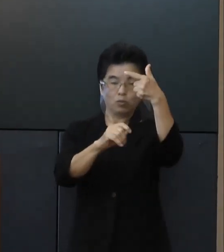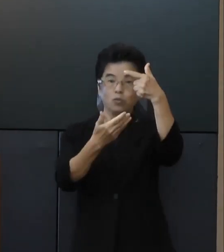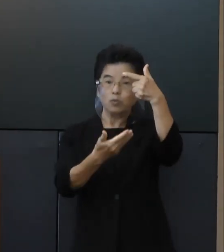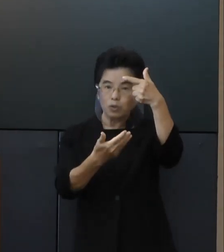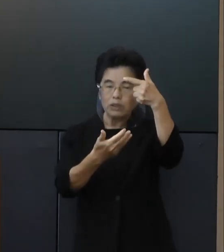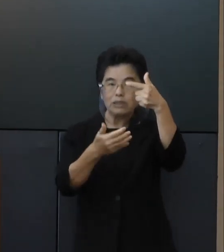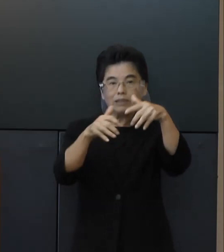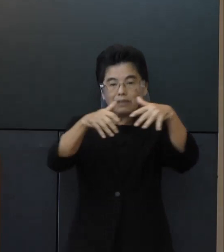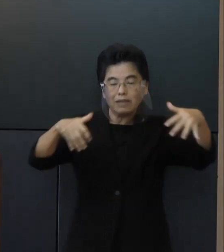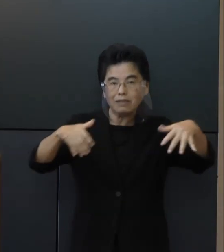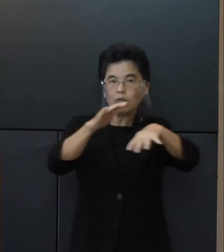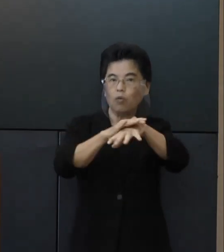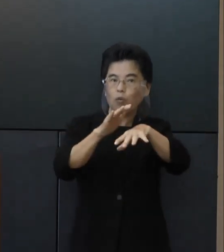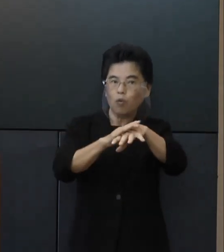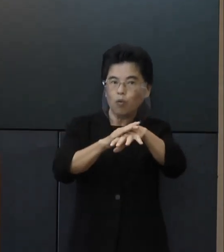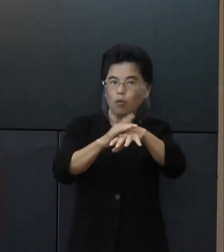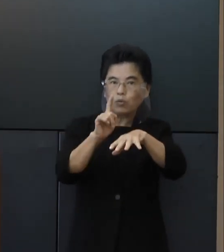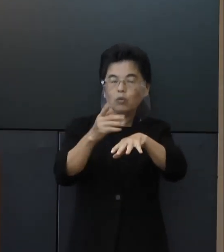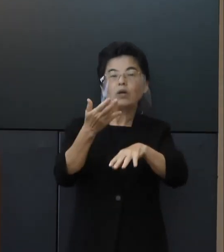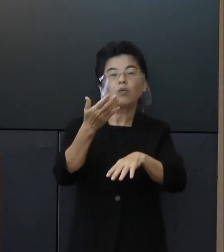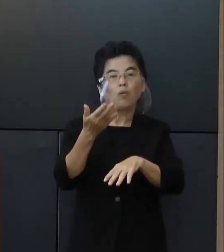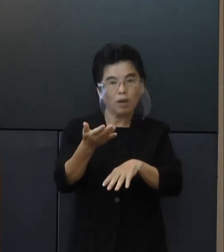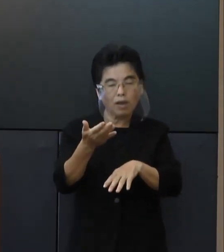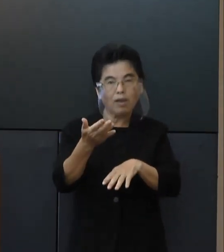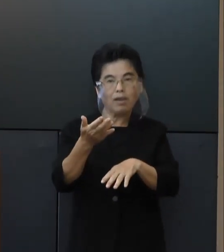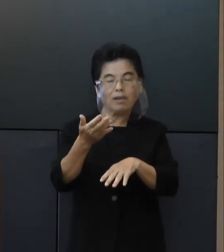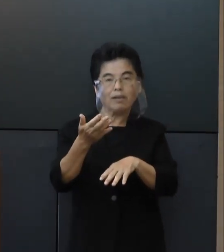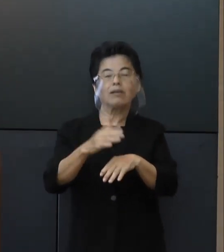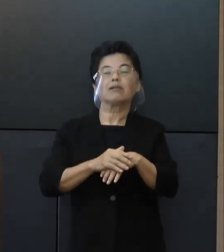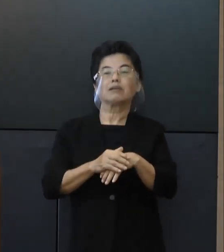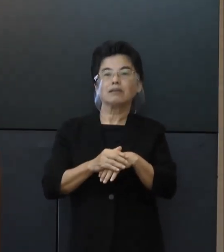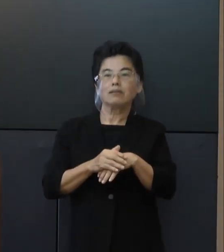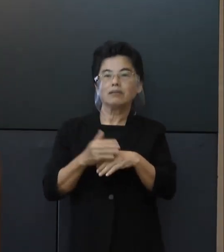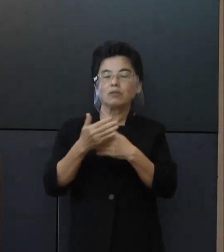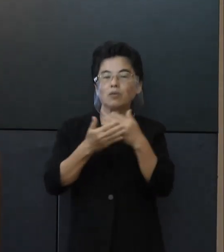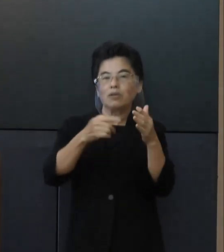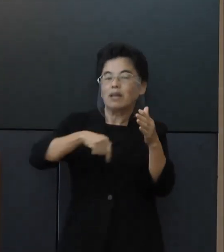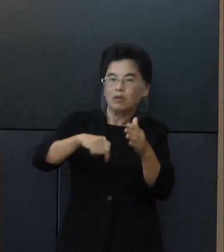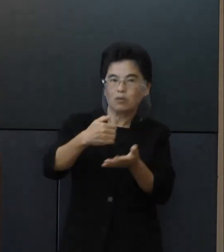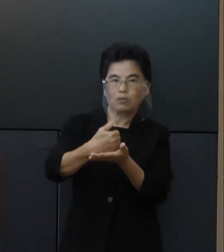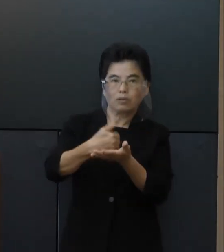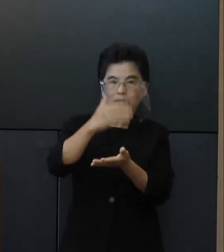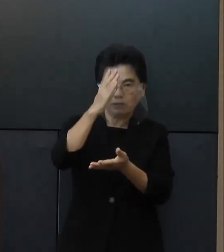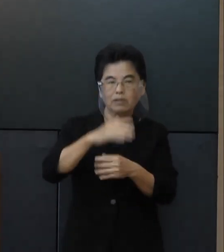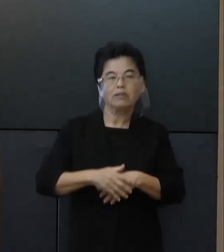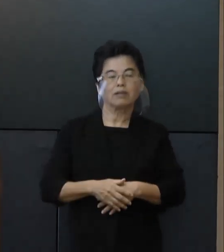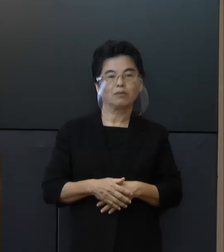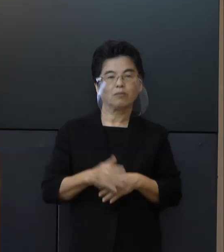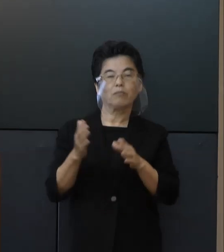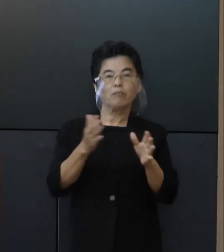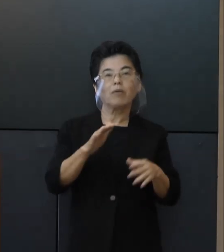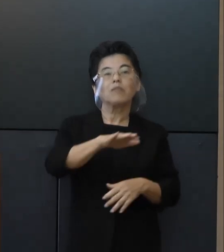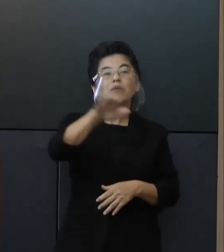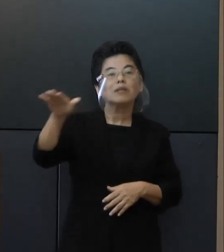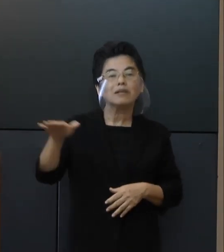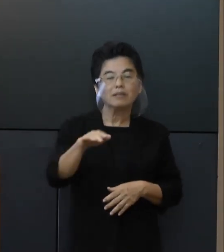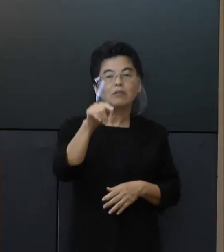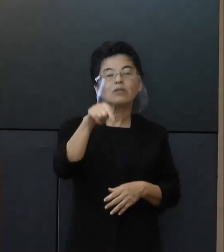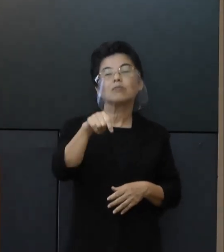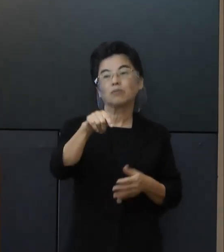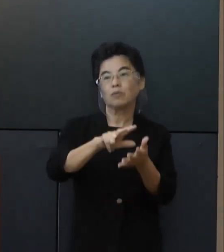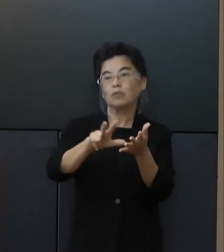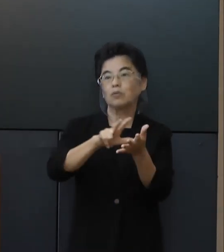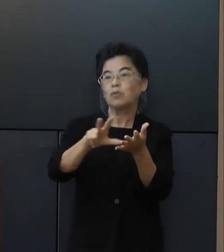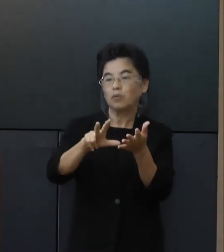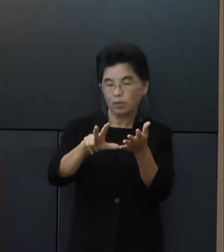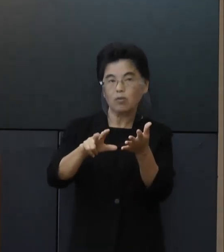体制で、設置されるのか、されないのか、 はい、 それを教えてください。 はい、まず皆様のお手元には、